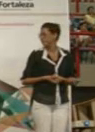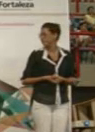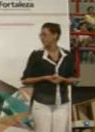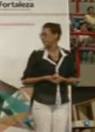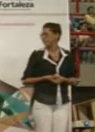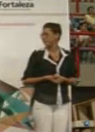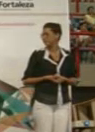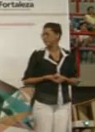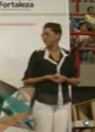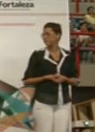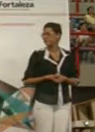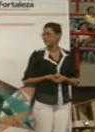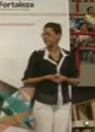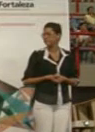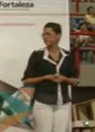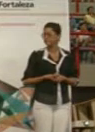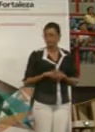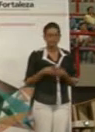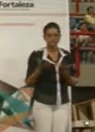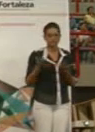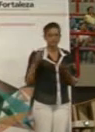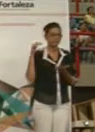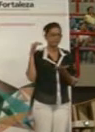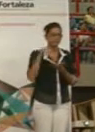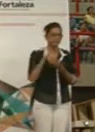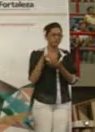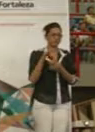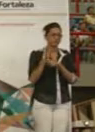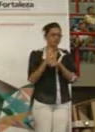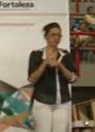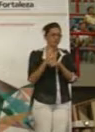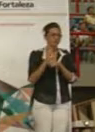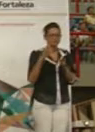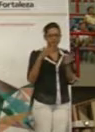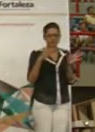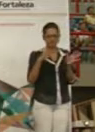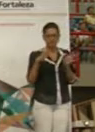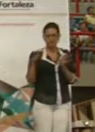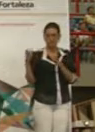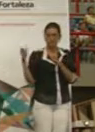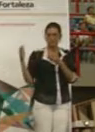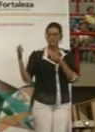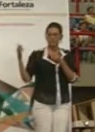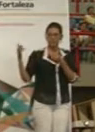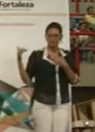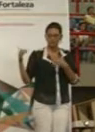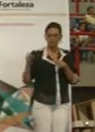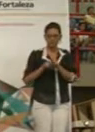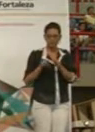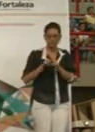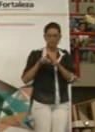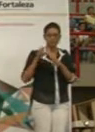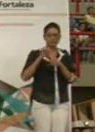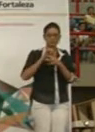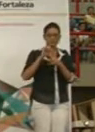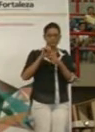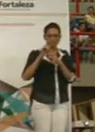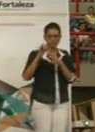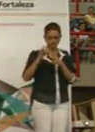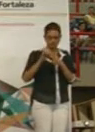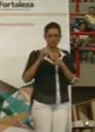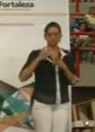Bom, e o nosso último vídeo, ele vai abordar um tema que também o Enem, os vestibulares gostam